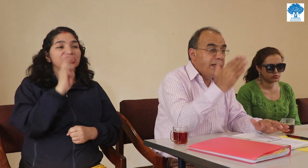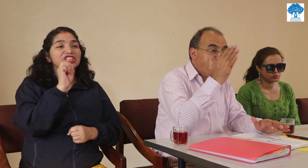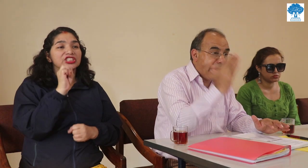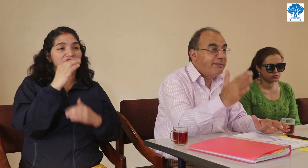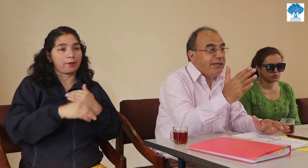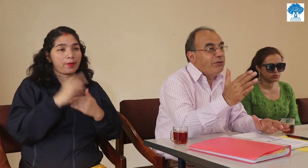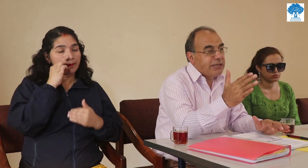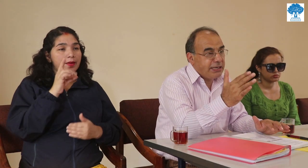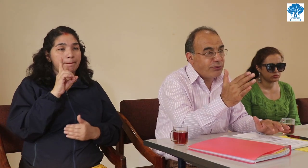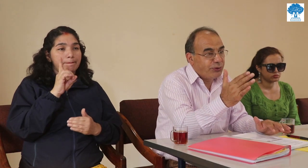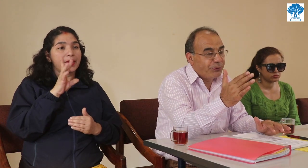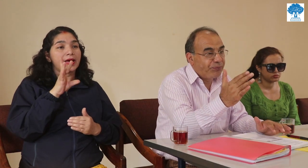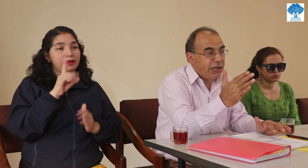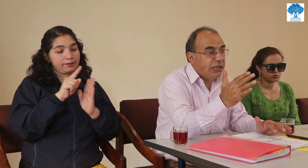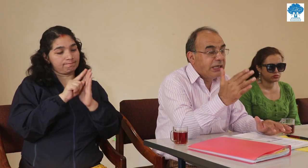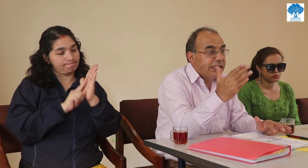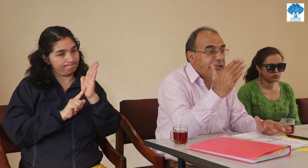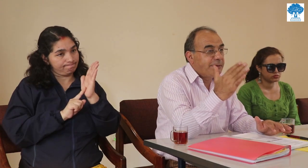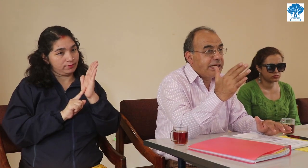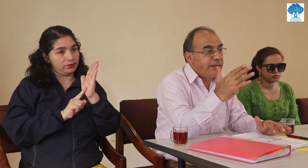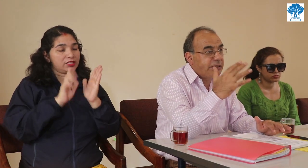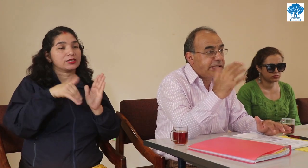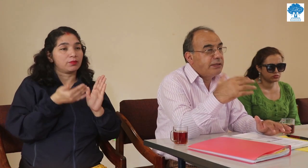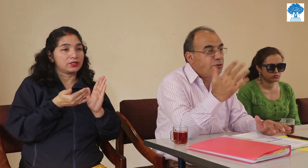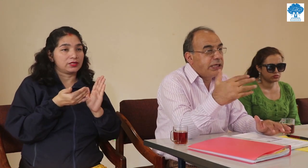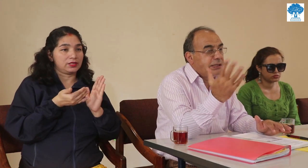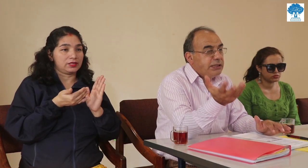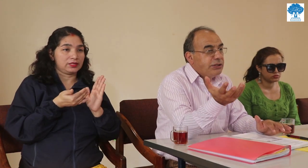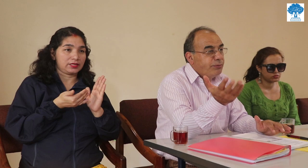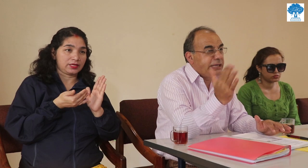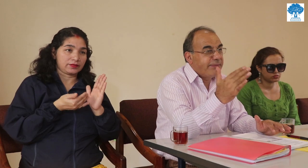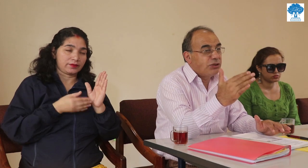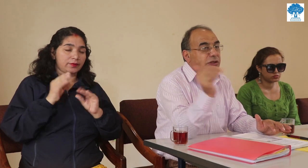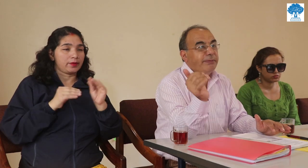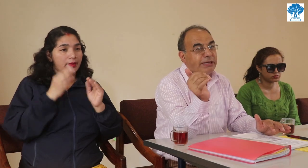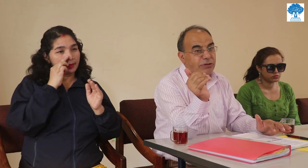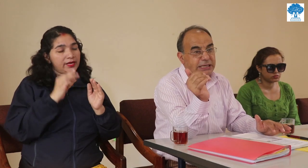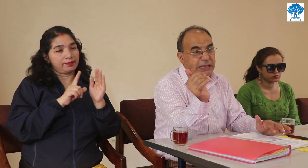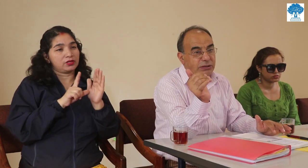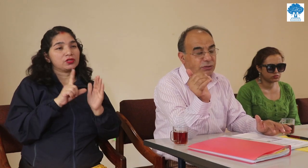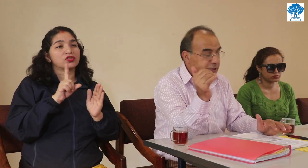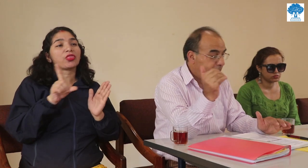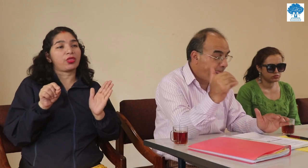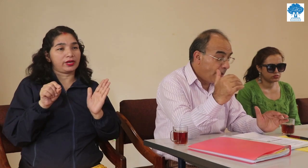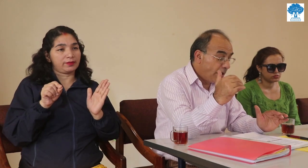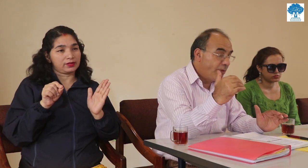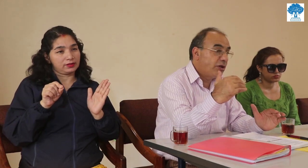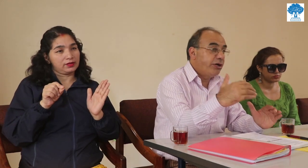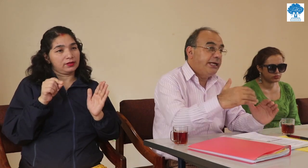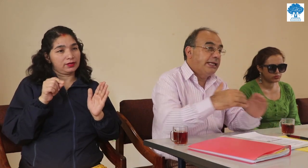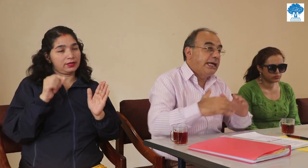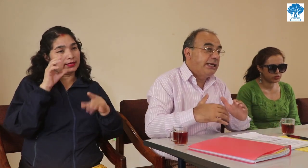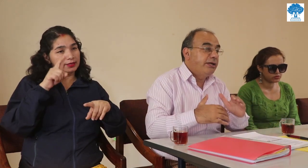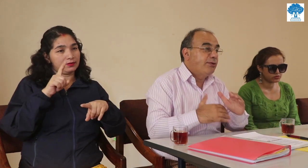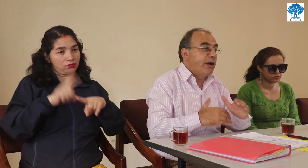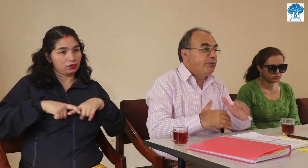30 12 ल्याउने टार्गेट हो त्यो होइन. त्यस पछाडि मेटर्नल मोर्टालिटी रेसियो पनि हामीले 70 ल्याउने टार्गेट हो. त्यसैले अब त